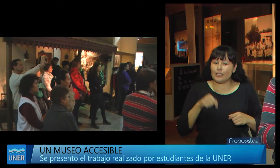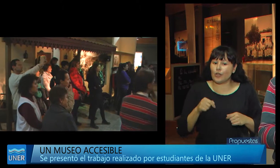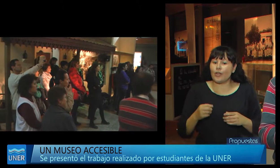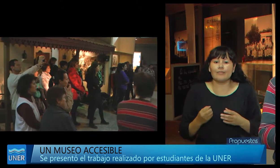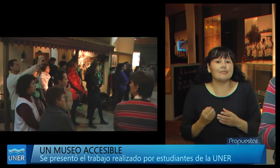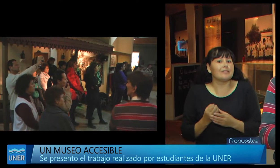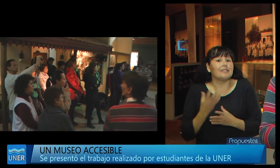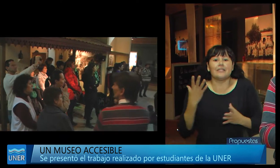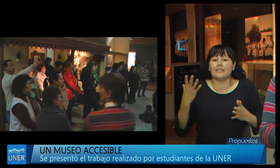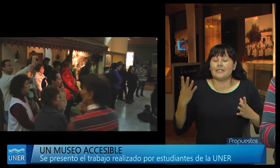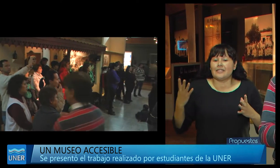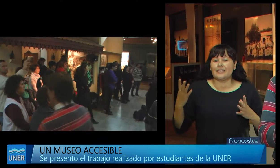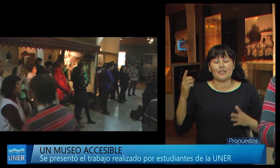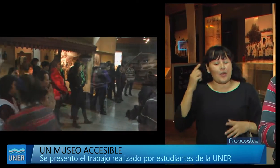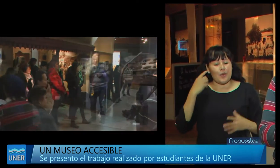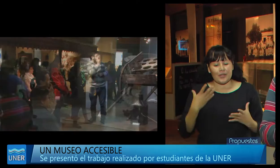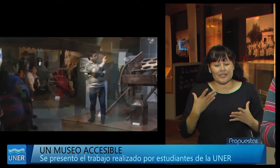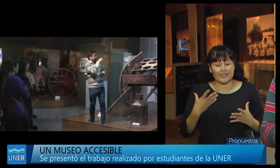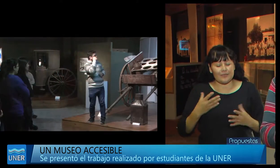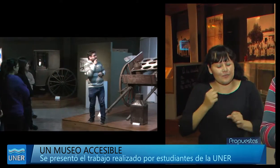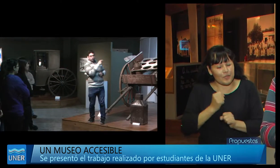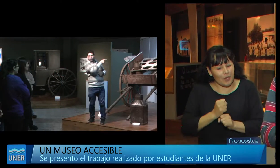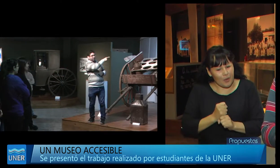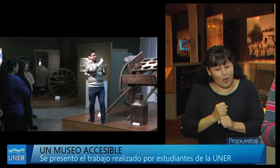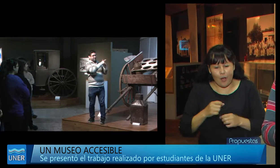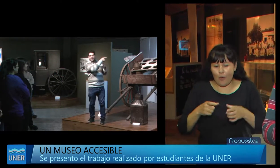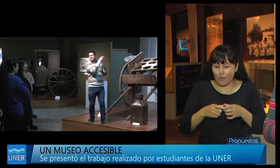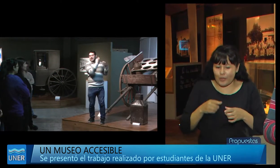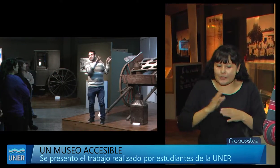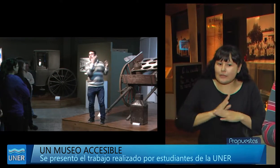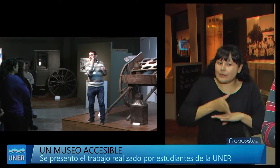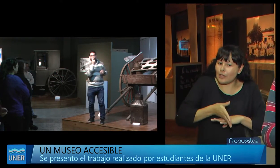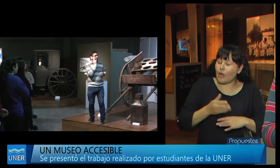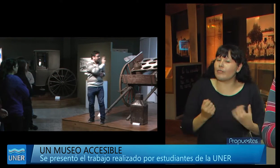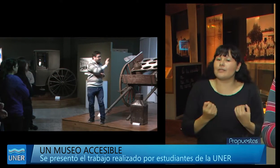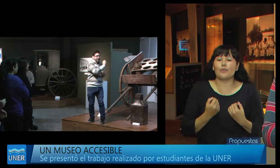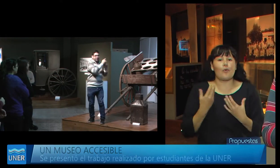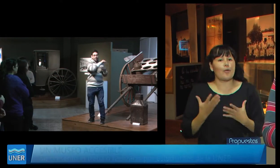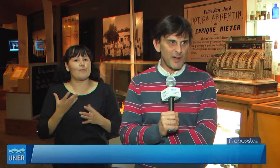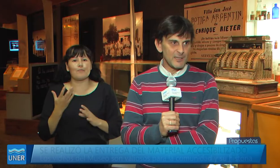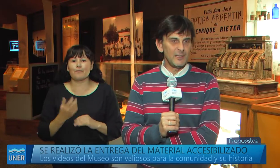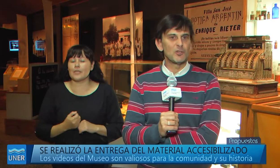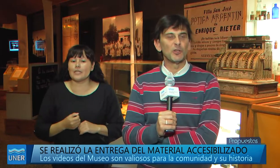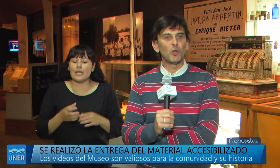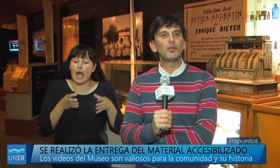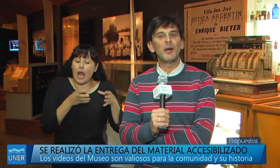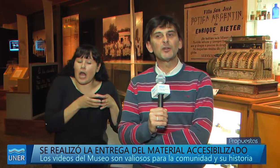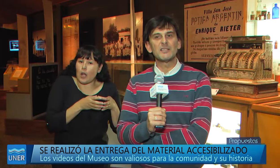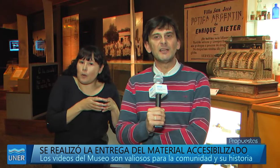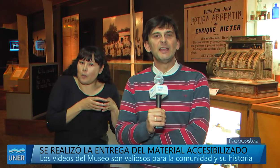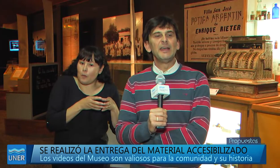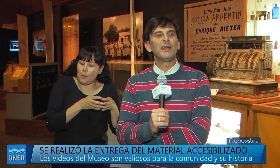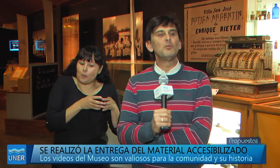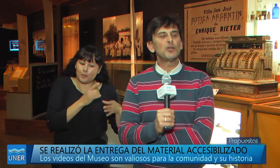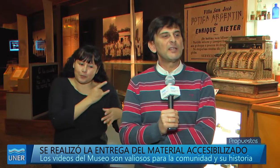que está buenísimo. Está trabajo que les dio mucho a los chicos, porque realmente no es fácil, y sobre todo cuando hablamos